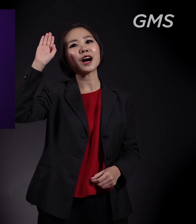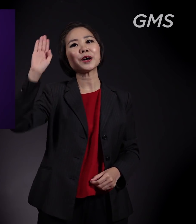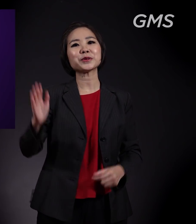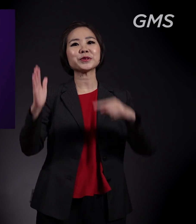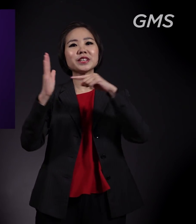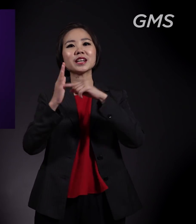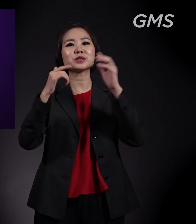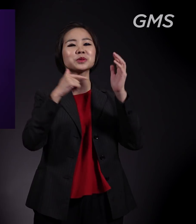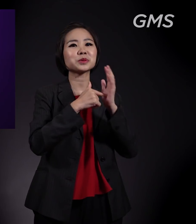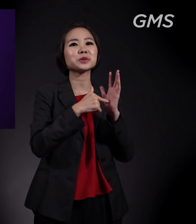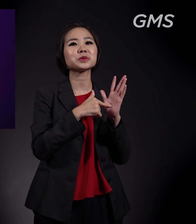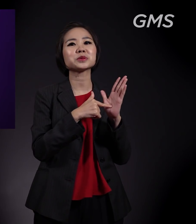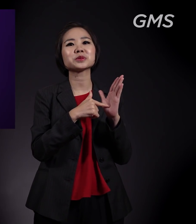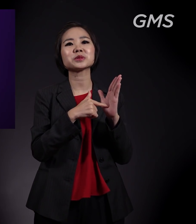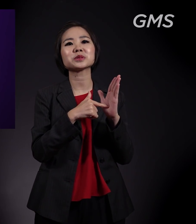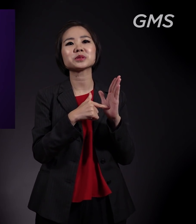Engkau